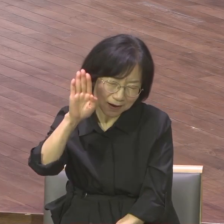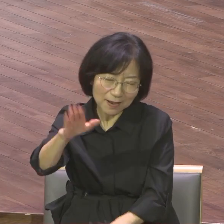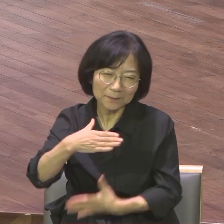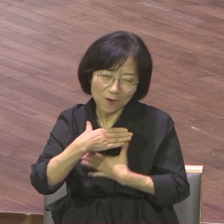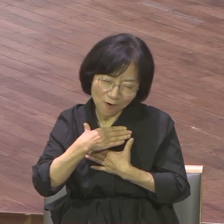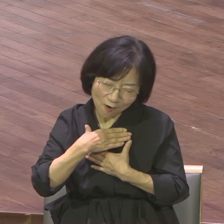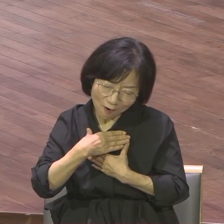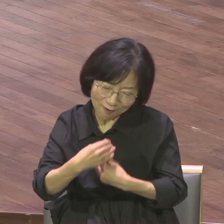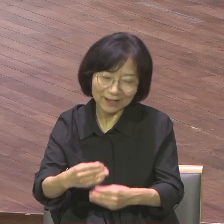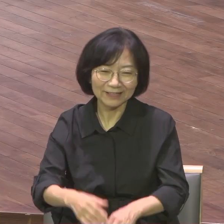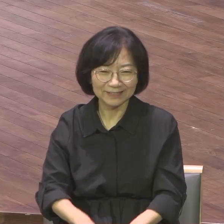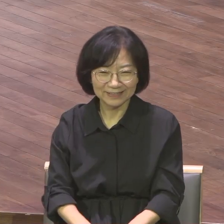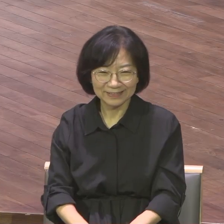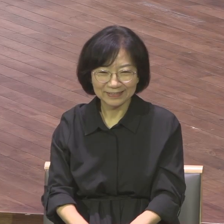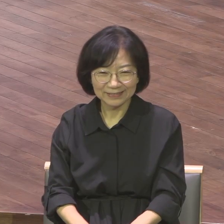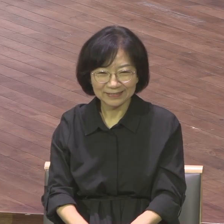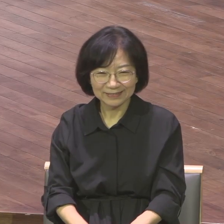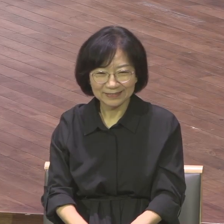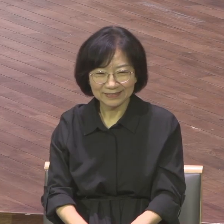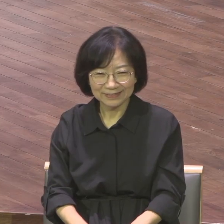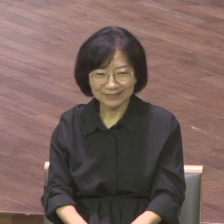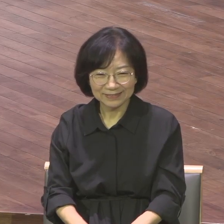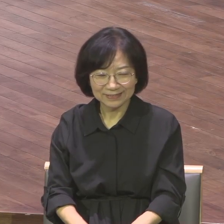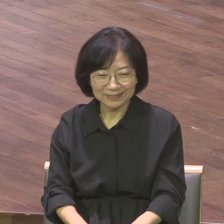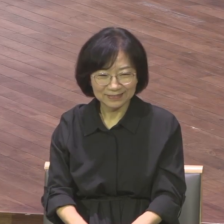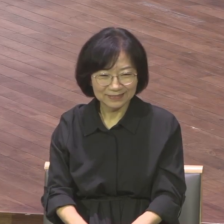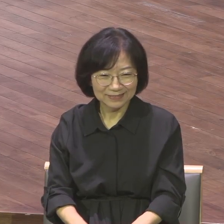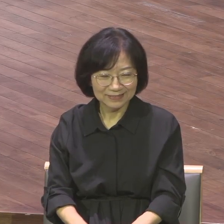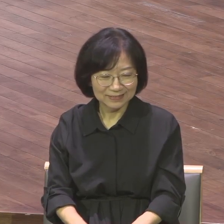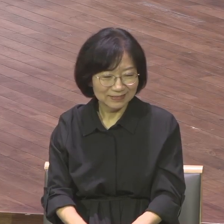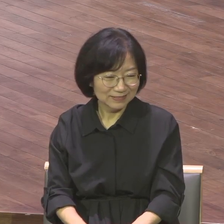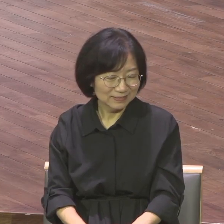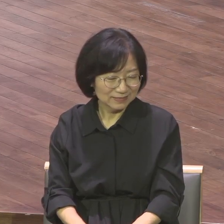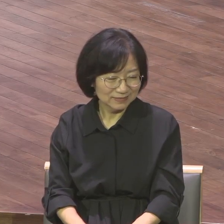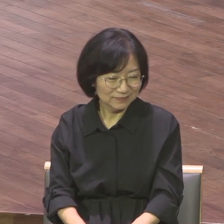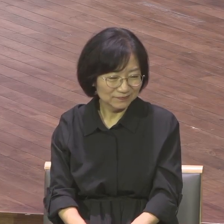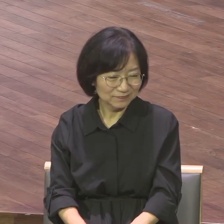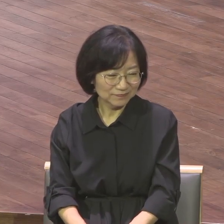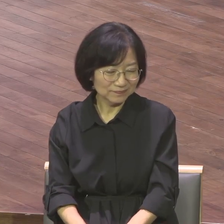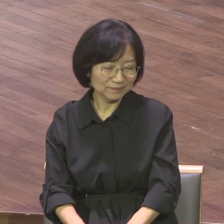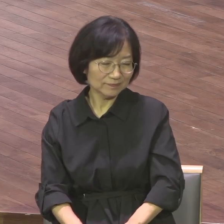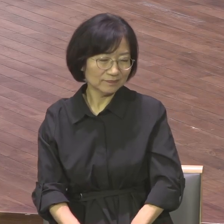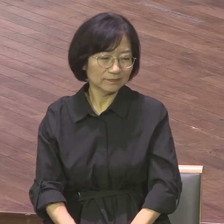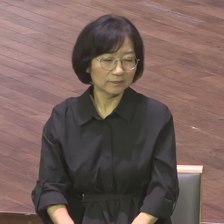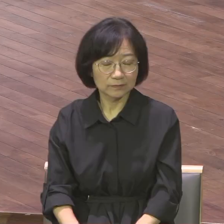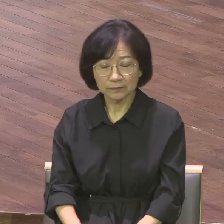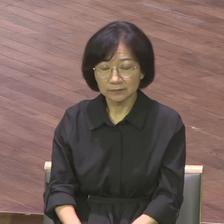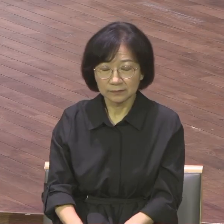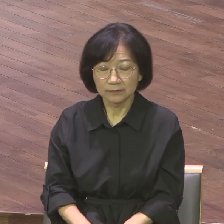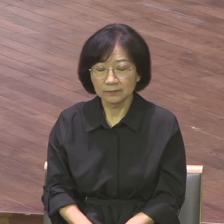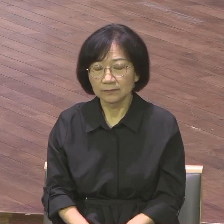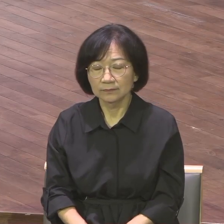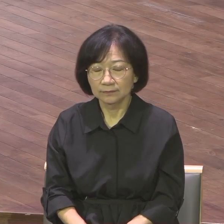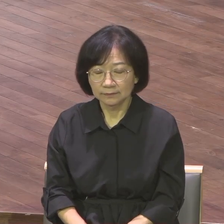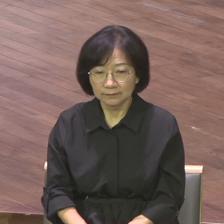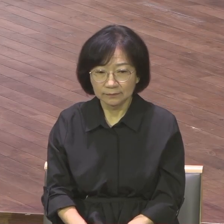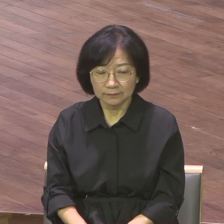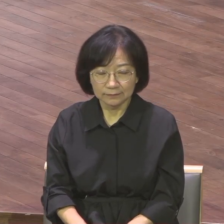오늘 밤에 답 내고 가시 바랍니다. 그리고 이런 응답 속으로 들어오기 위해서 중요한 것이 뭐요?